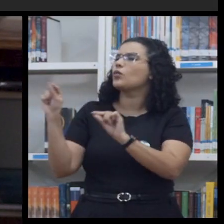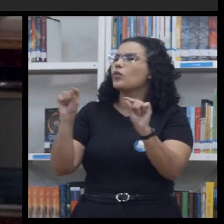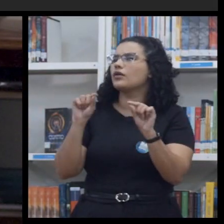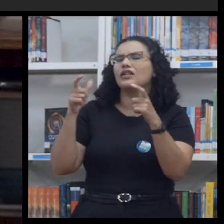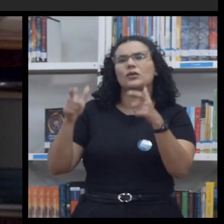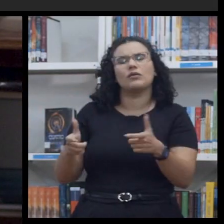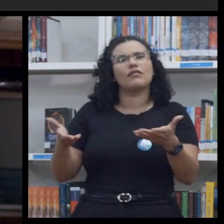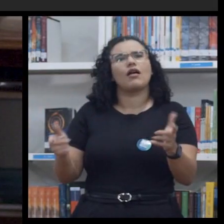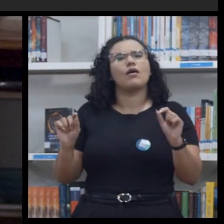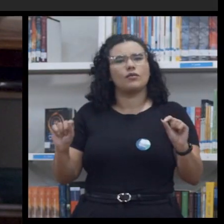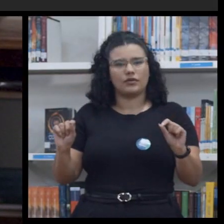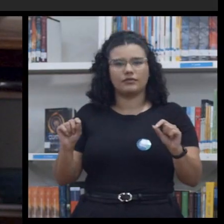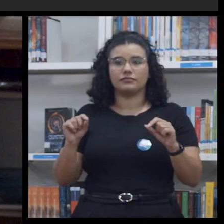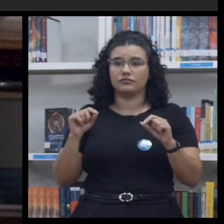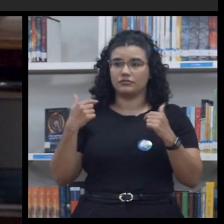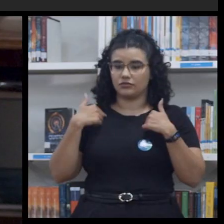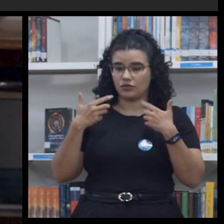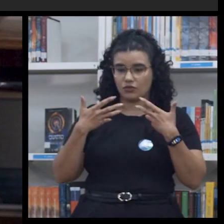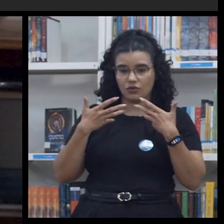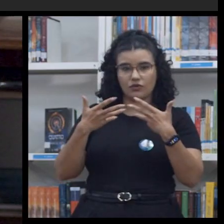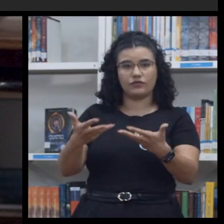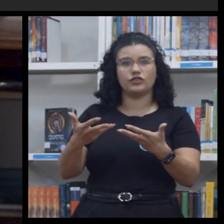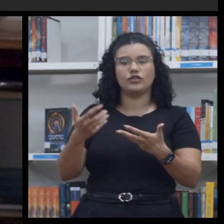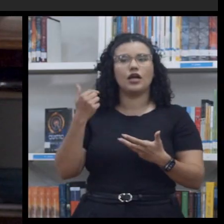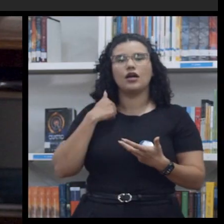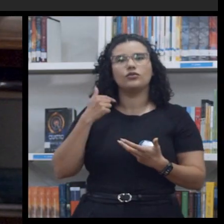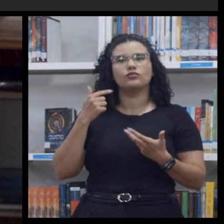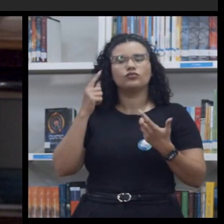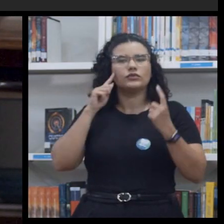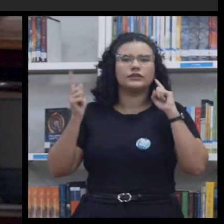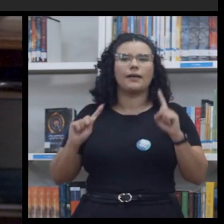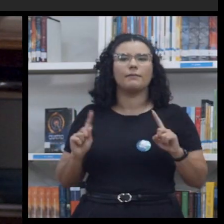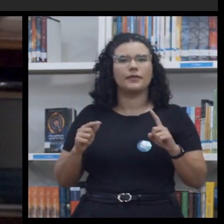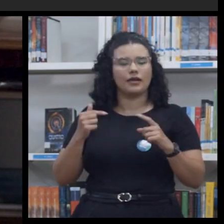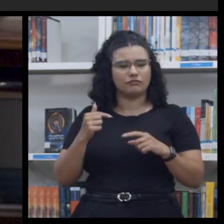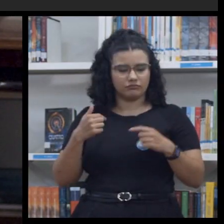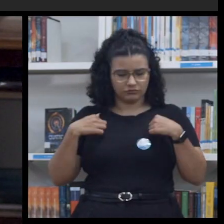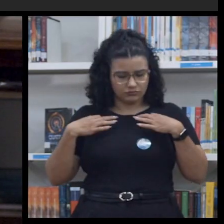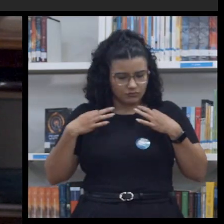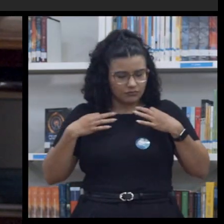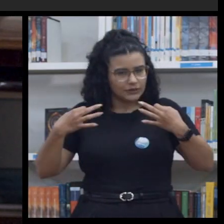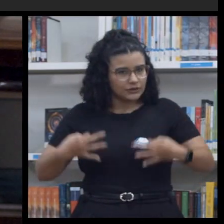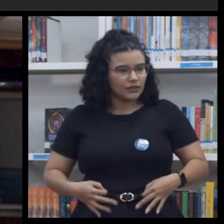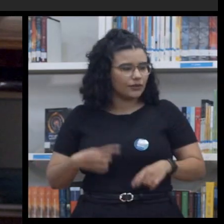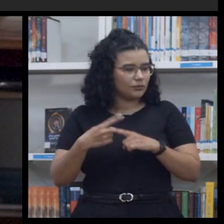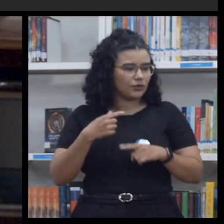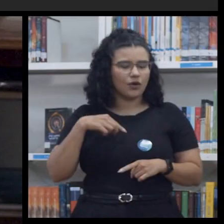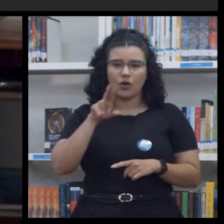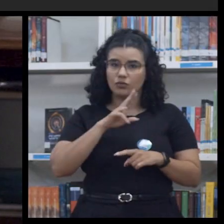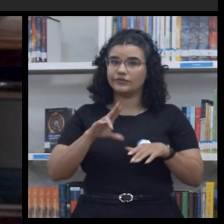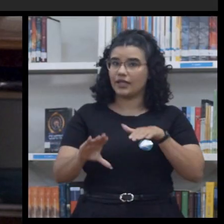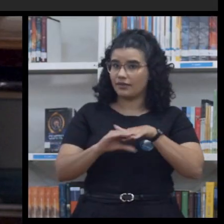esse? Porque eu recebi esse convite e eu não tinha essa expectativa. Será que eu estou vestida adequadamente? Porque eu estou de